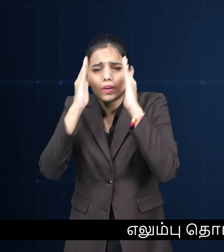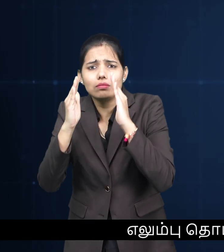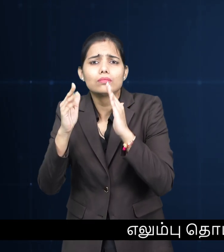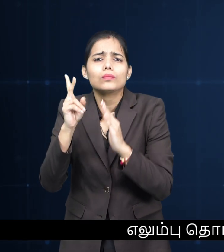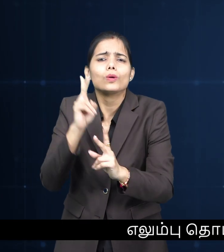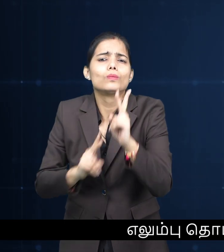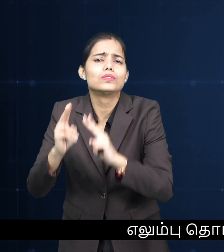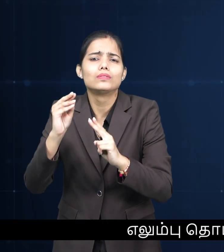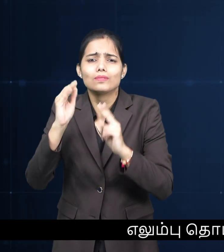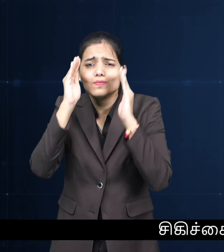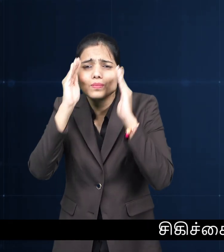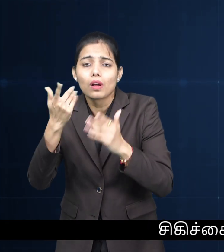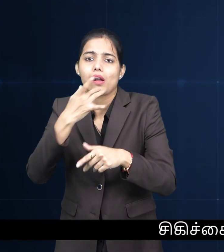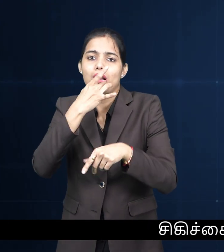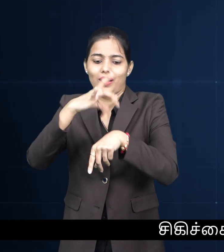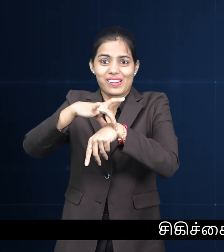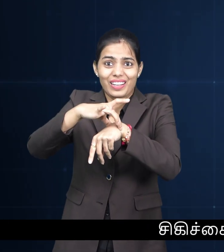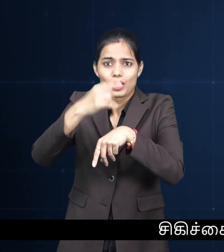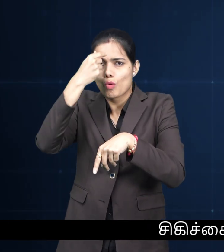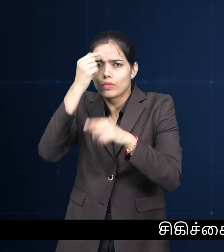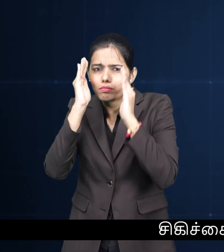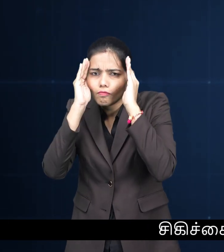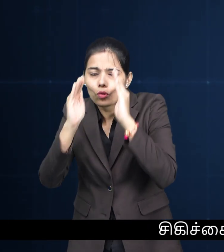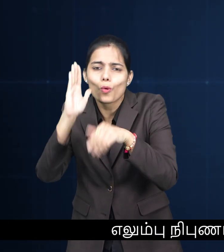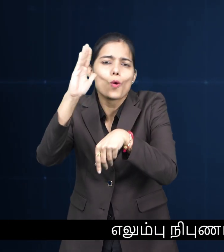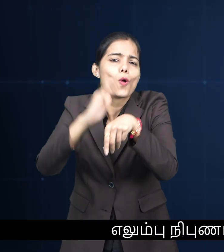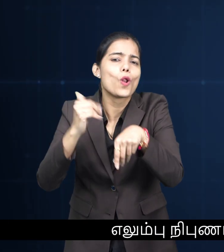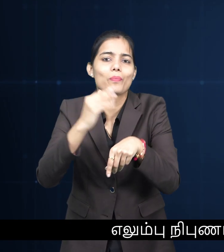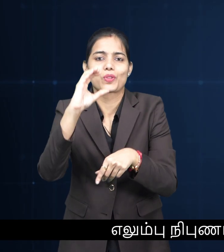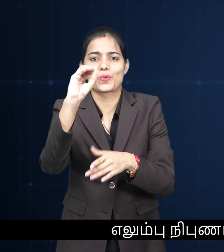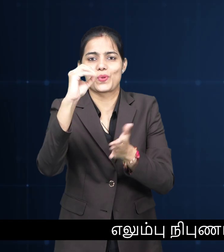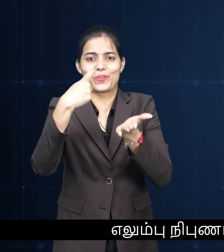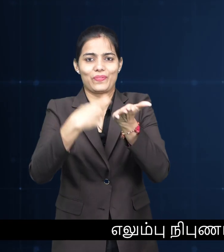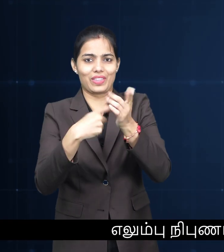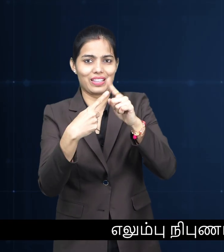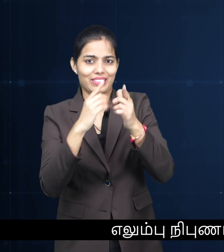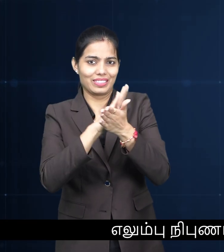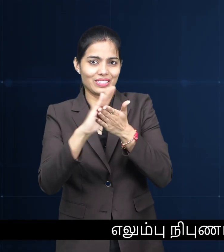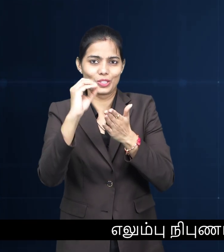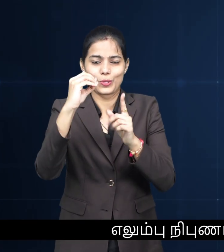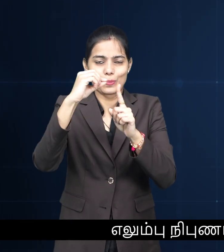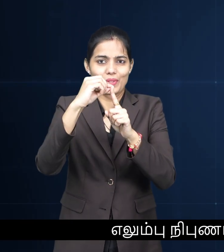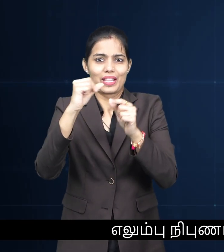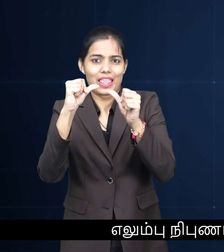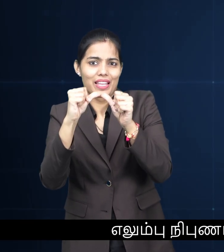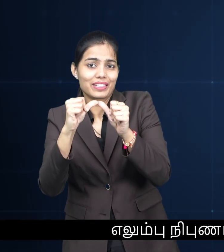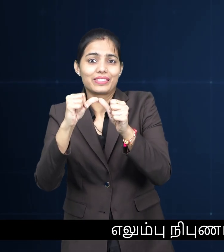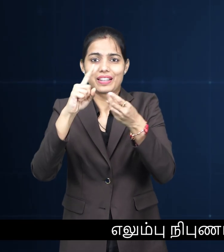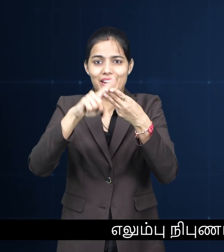எலும்பு தொடர்பான பிரச்சனைகளை சிகிச்சை செய்யும் மருத்துவர் எலும்பு நிபுணர் என அழைக்கப்படுகிறார்.